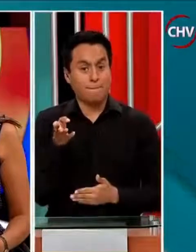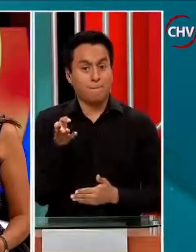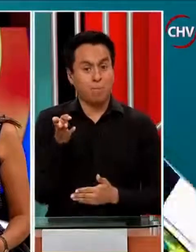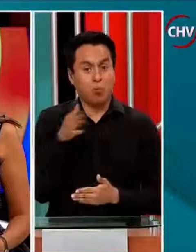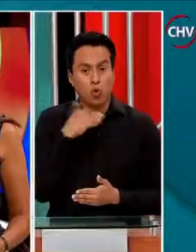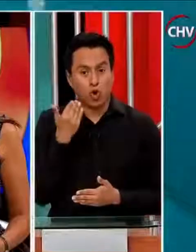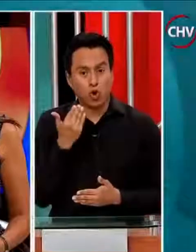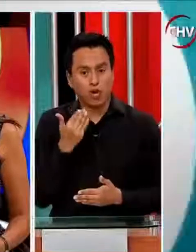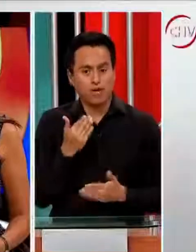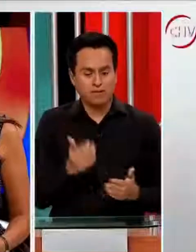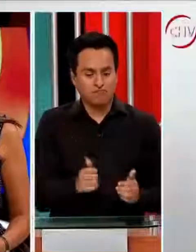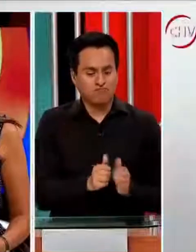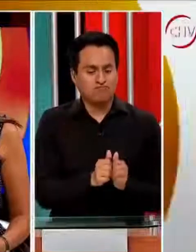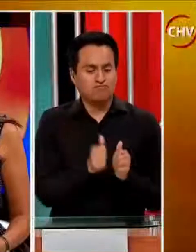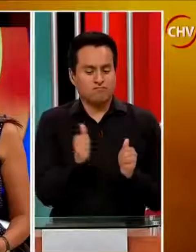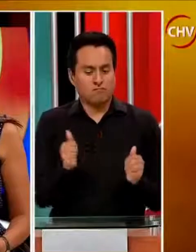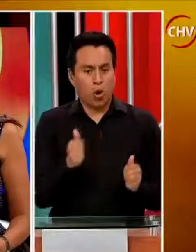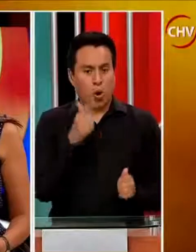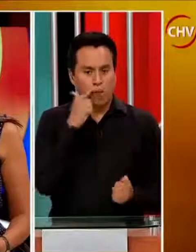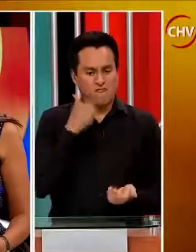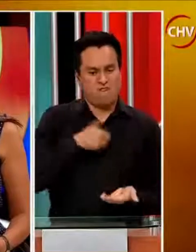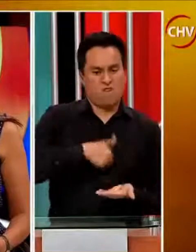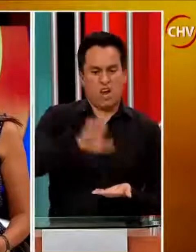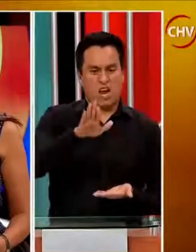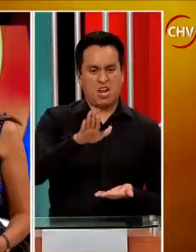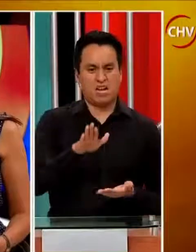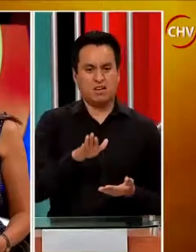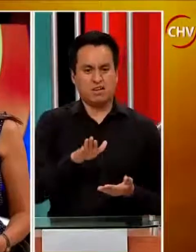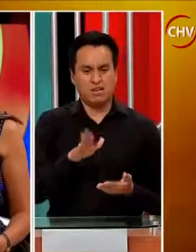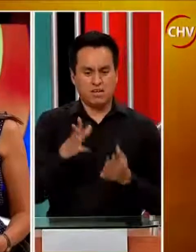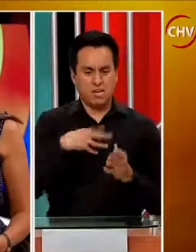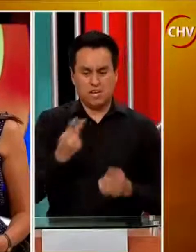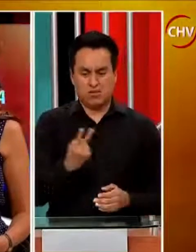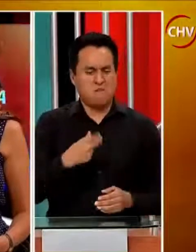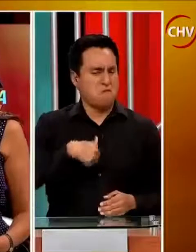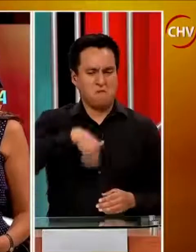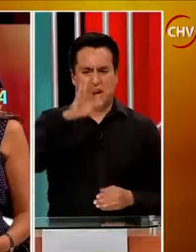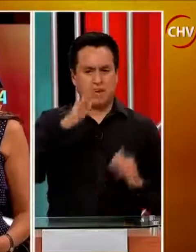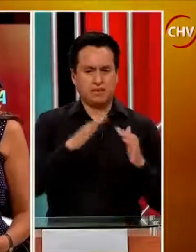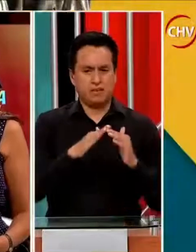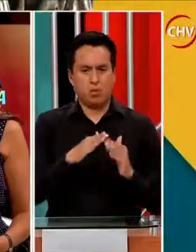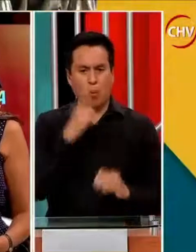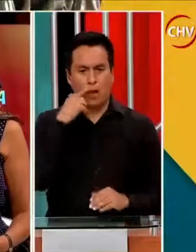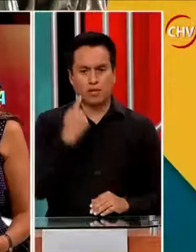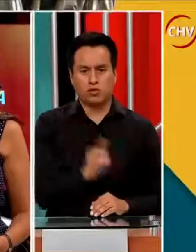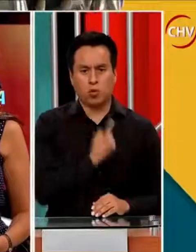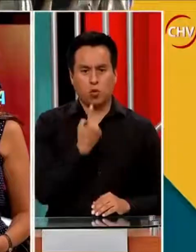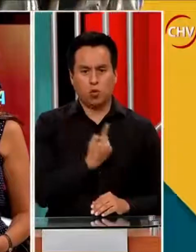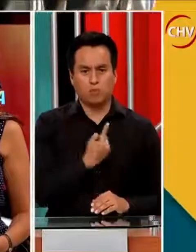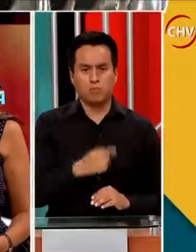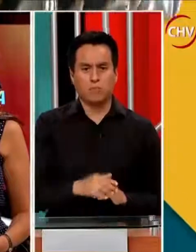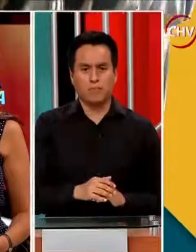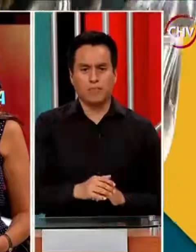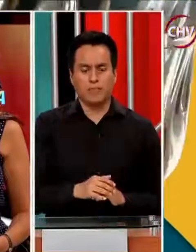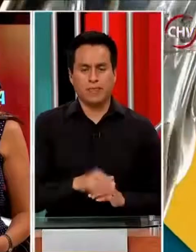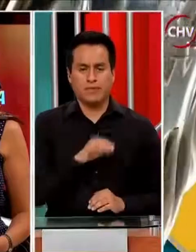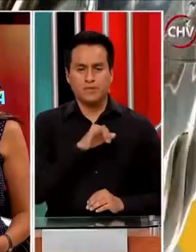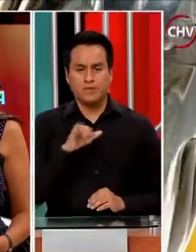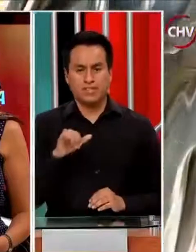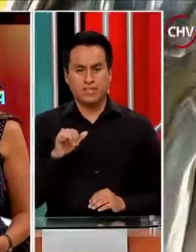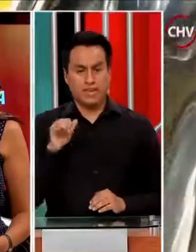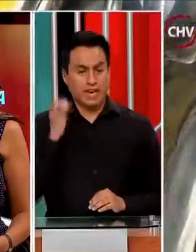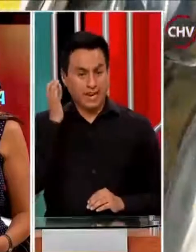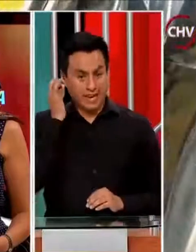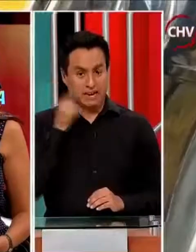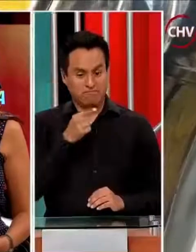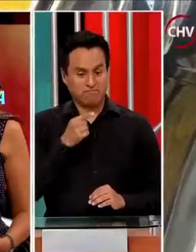ambos y él la expulsó, la echó con su hija de la casa y se quedó solo. Y cuando ella le